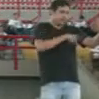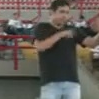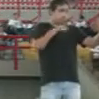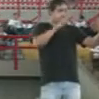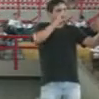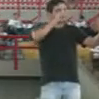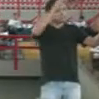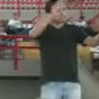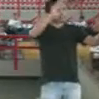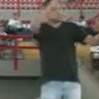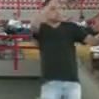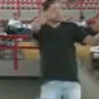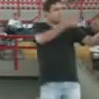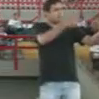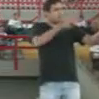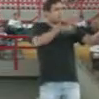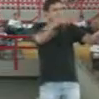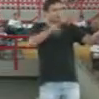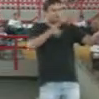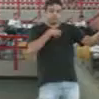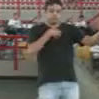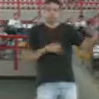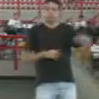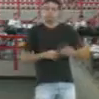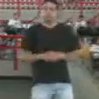ideia central.